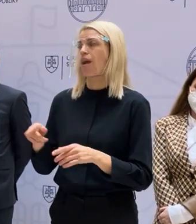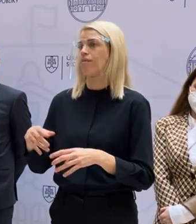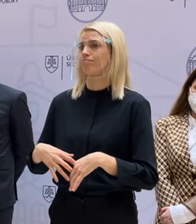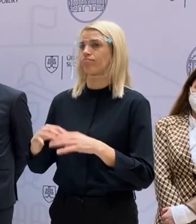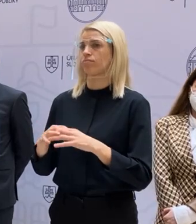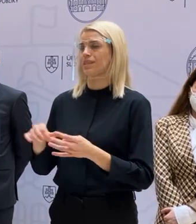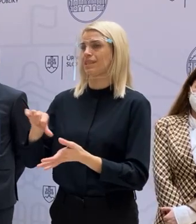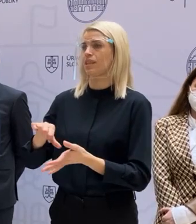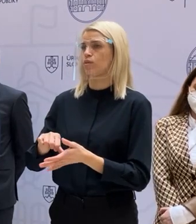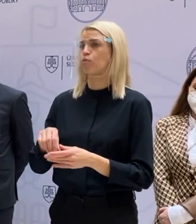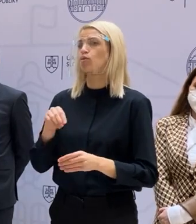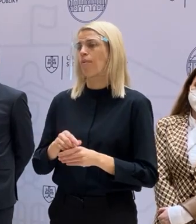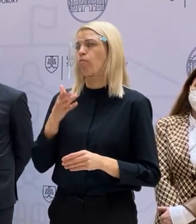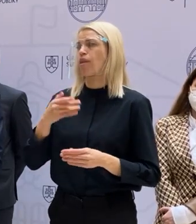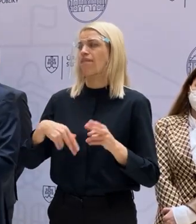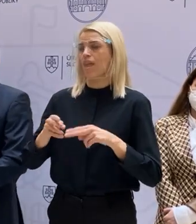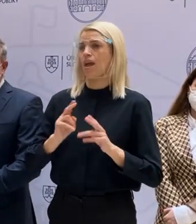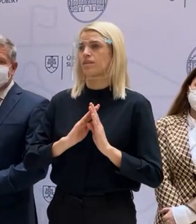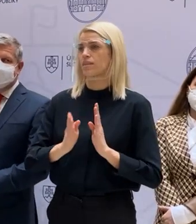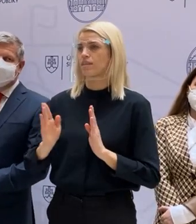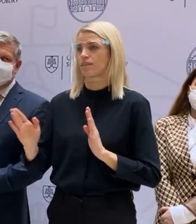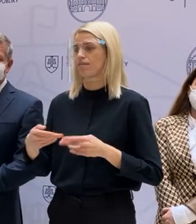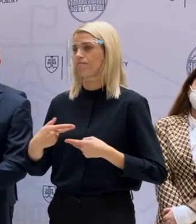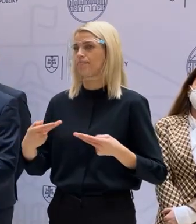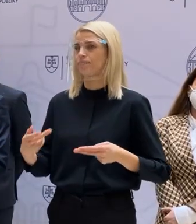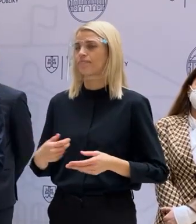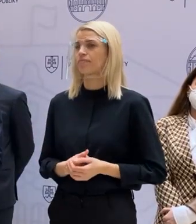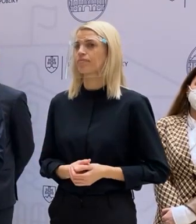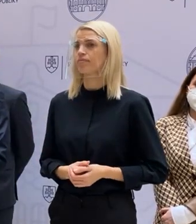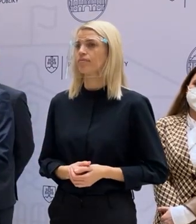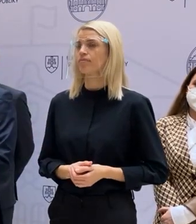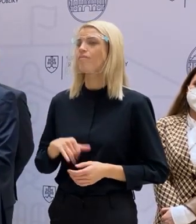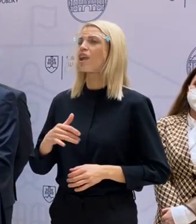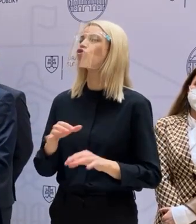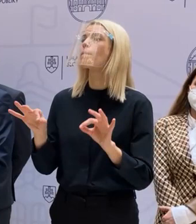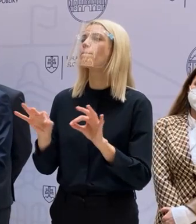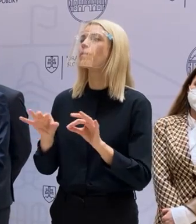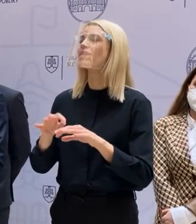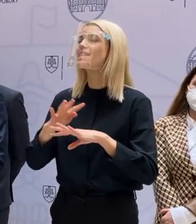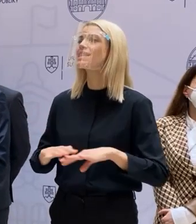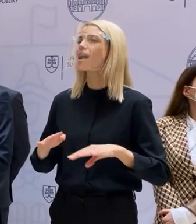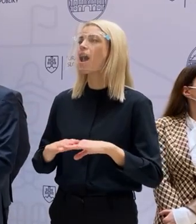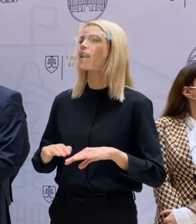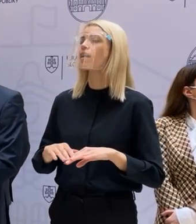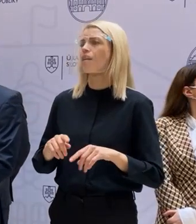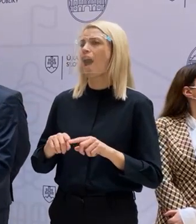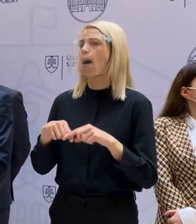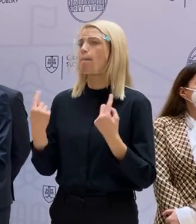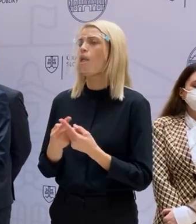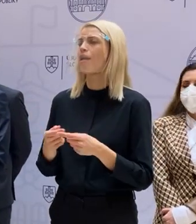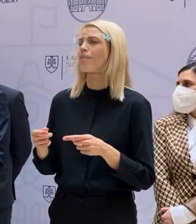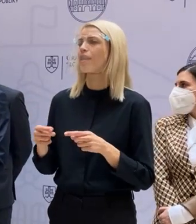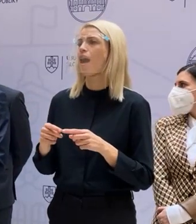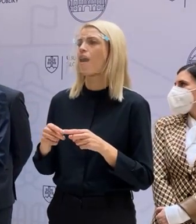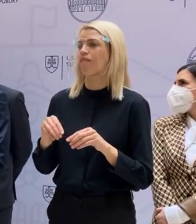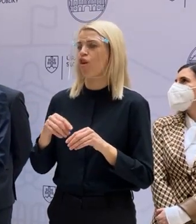štandardná distribúcia cez viacero kanálov. A posledná otázka, to je tak k tomu pripravovanej tej sieti primárnej starostlivosti, teda k ambulantnej, tam sa spomína dojazd